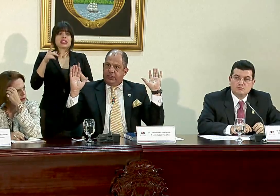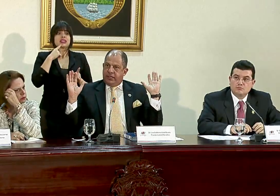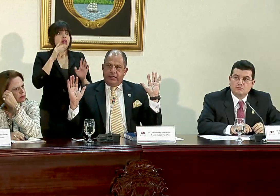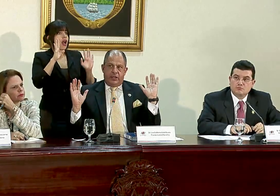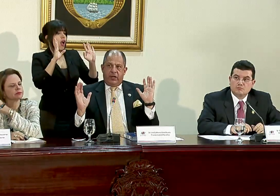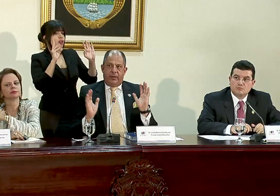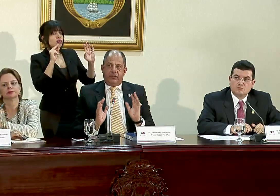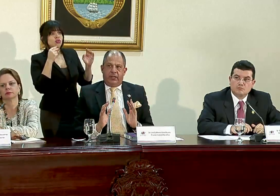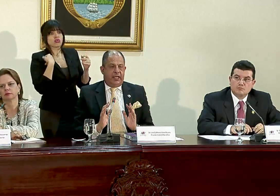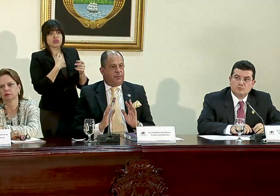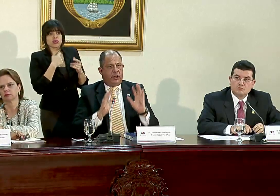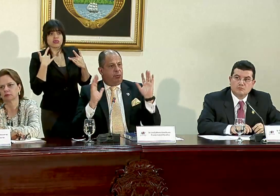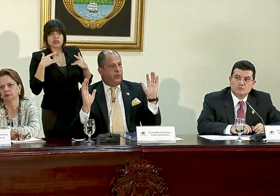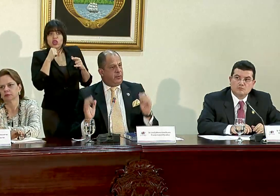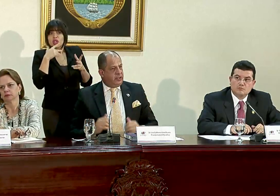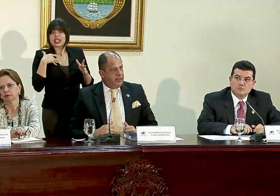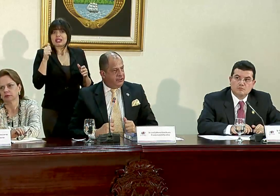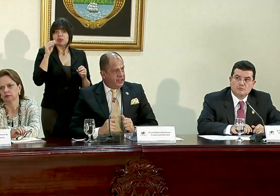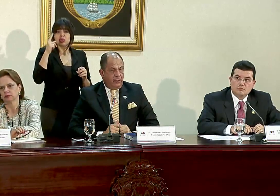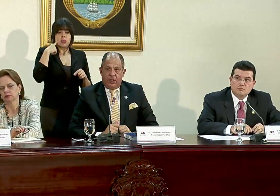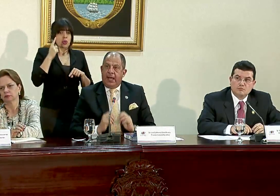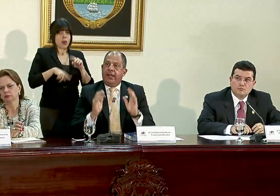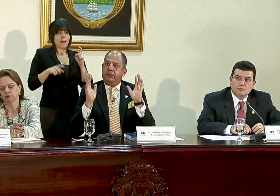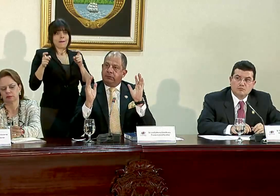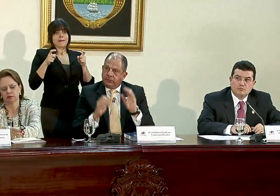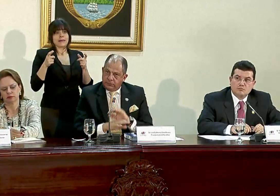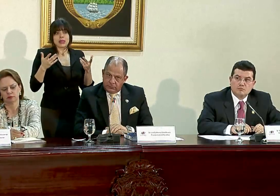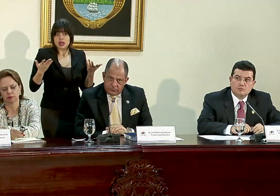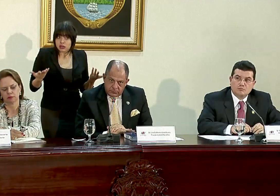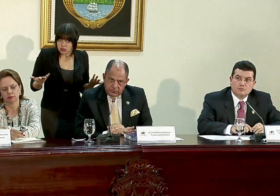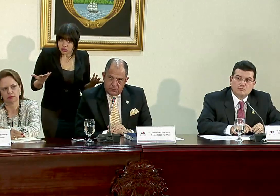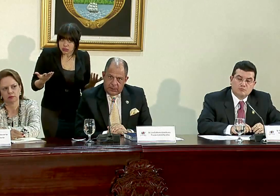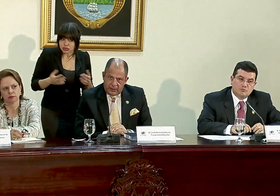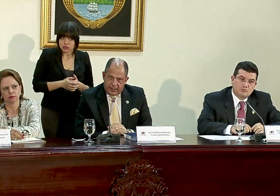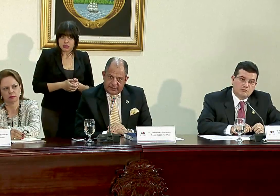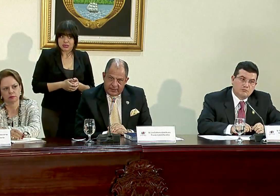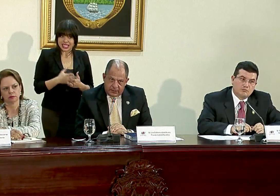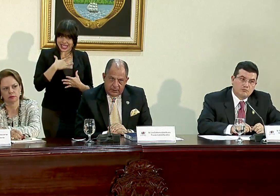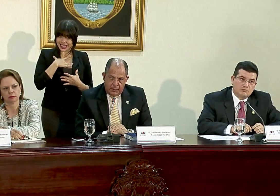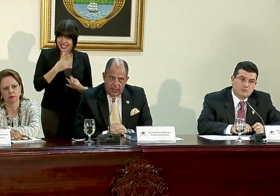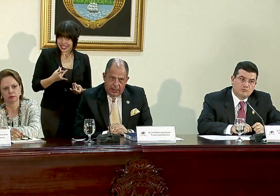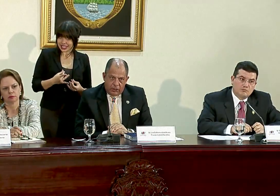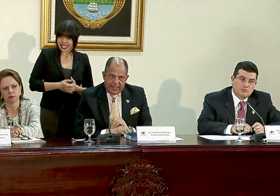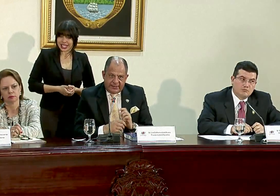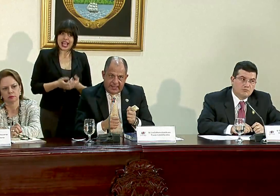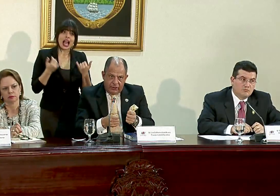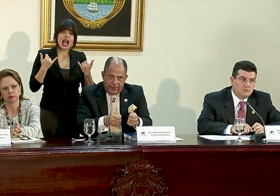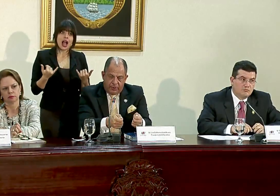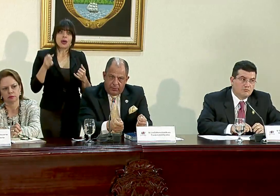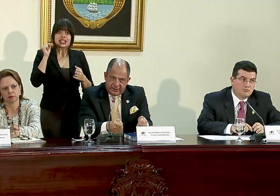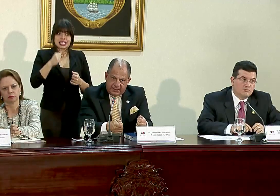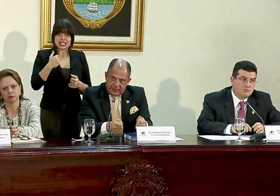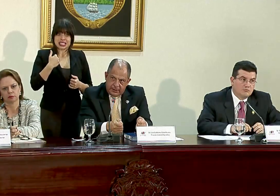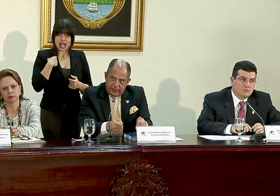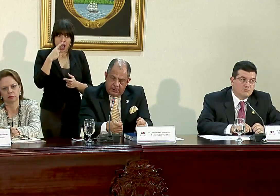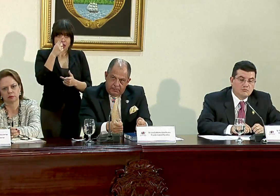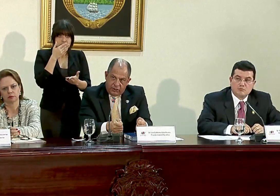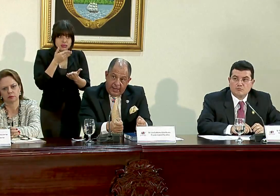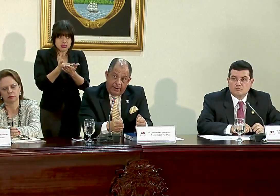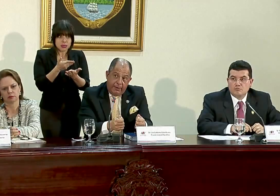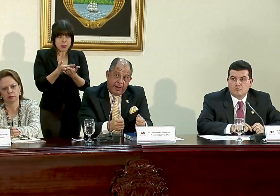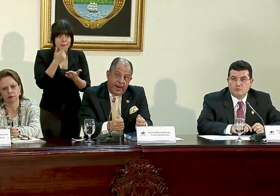ya no queremos el 10% porque no podemos administrarlo ah qué interesante ahora que sí hay una propuesta